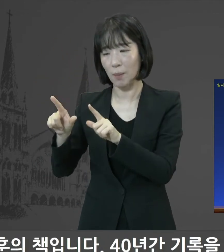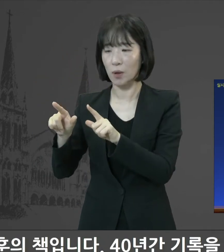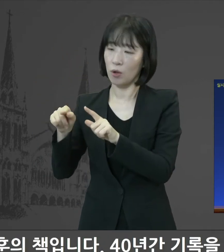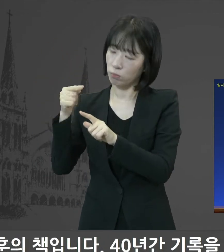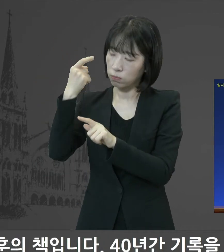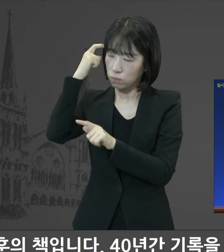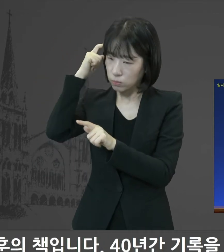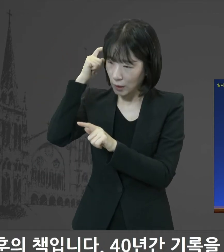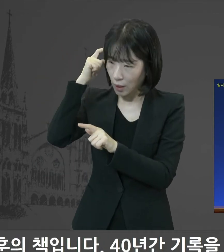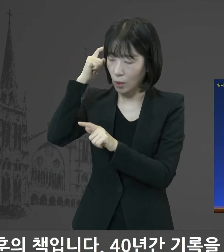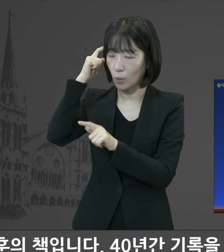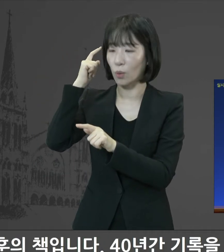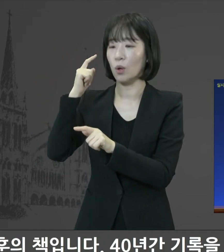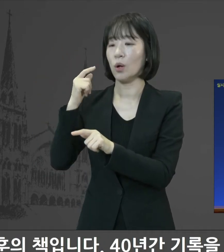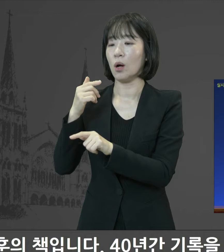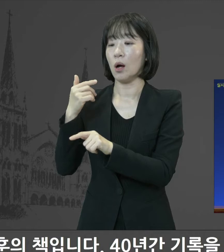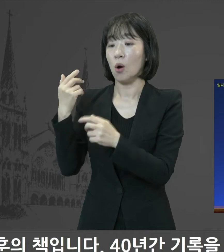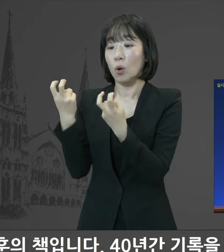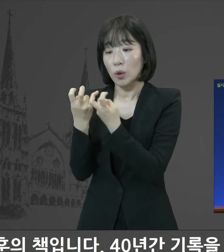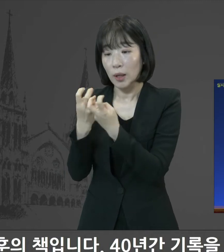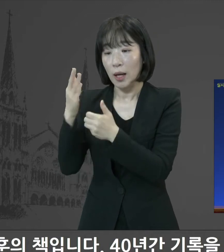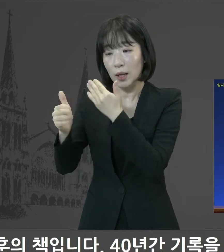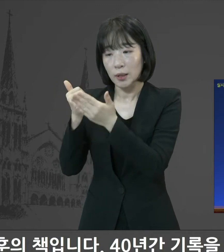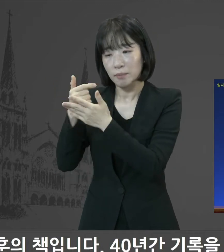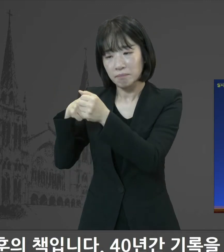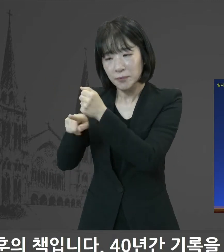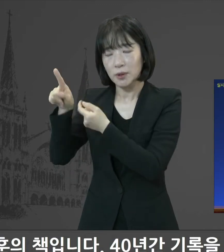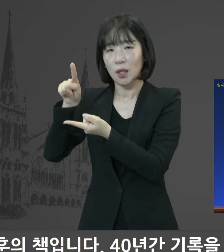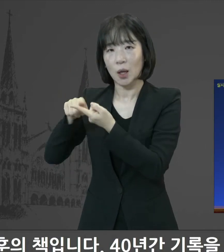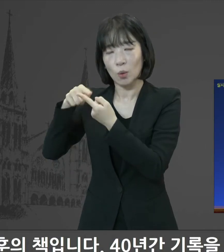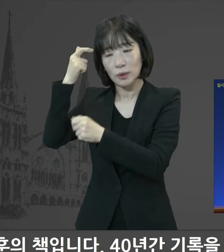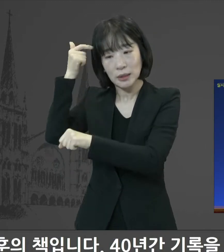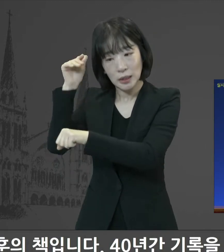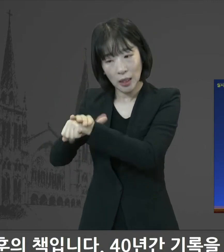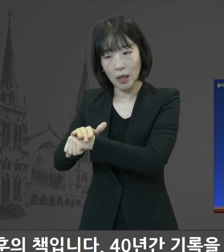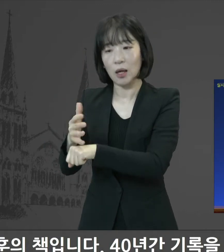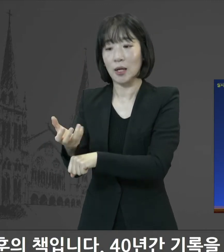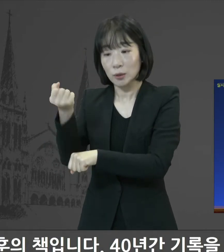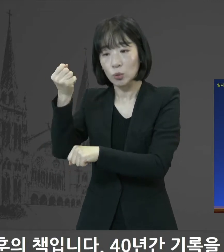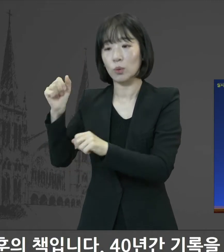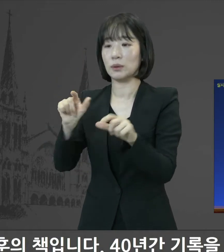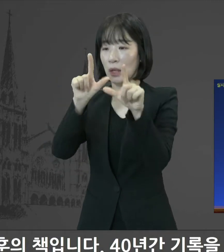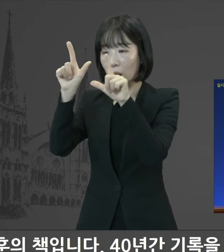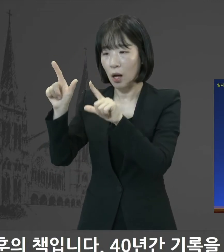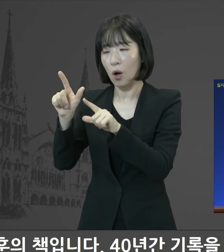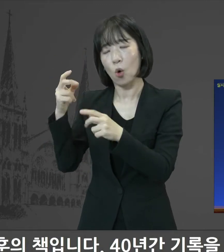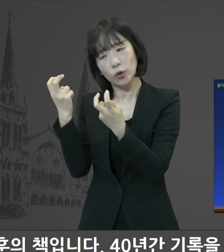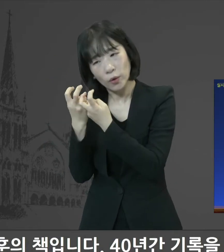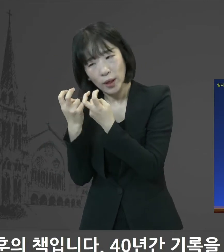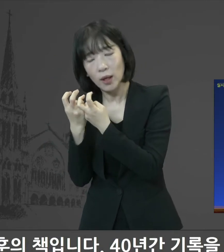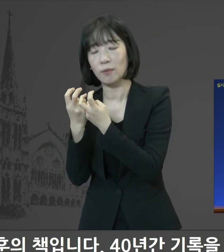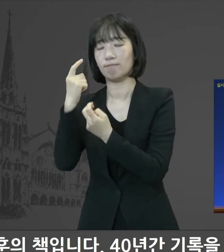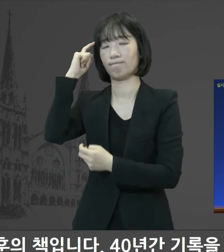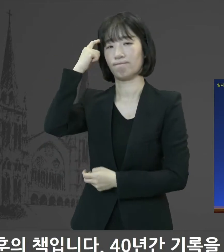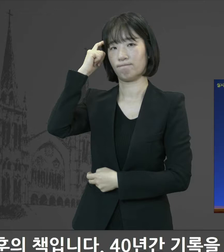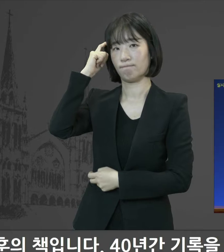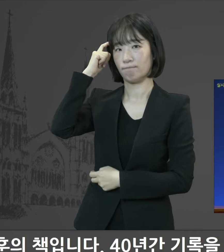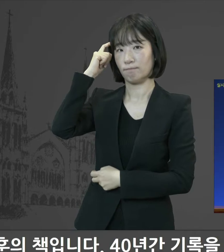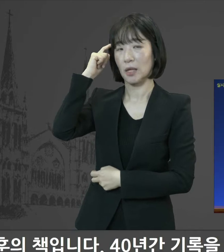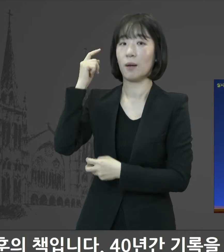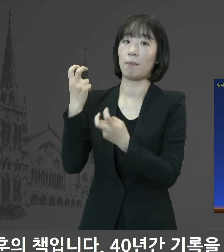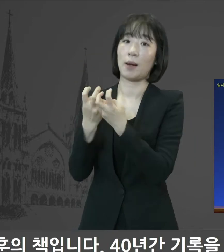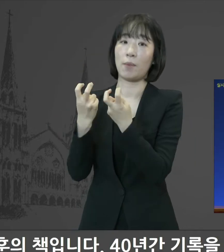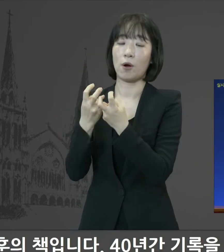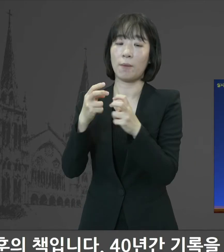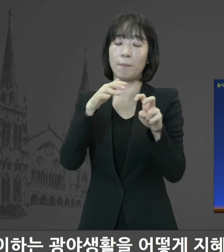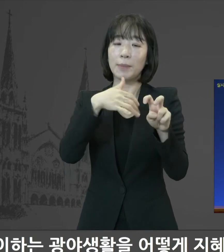어떻게 지혜롭고 하나님 뜻대로 살 수 있을까, 그 교훈을 주는 것이 민수기다, 그렇게 이해해 두시면 좋을